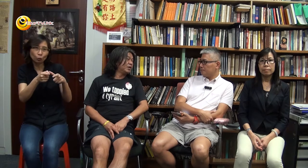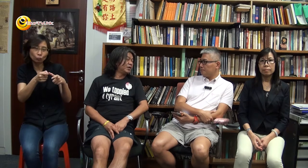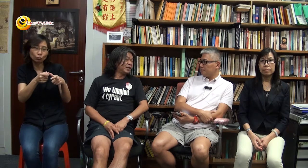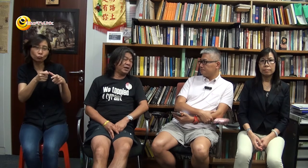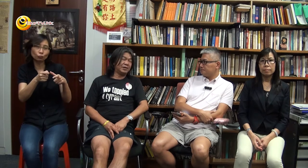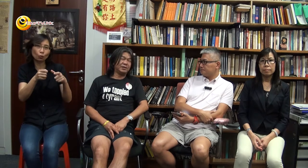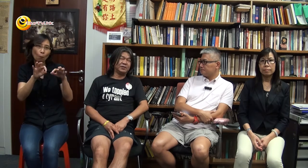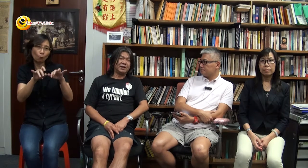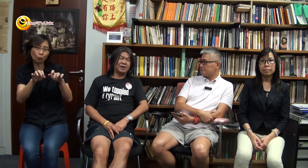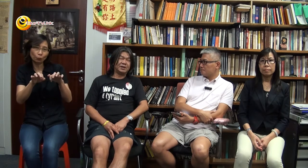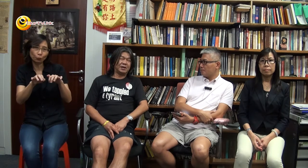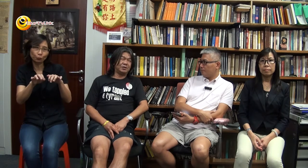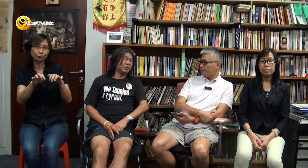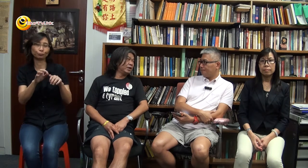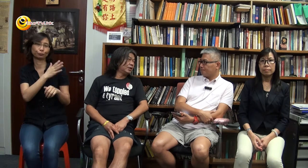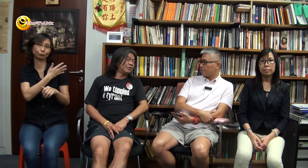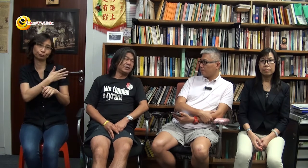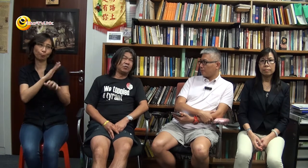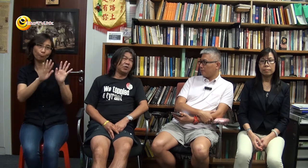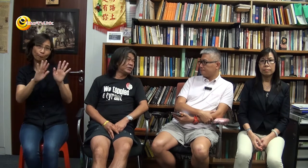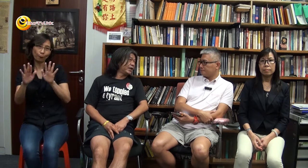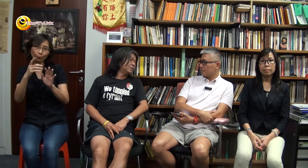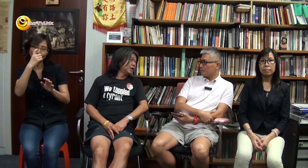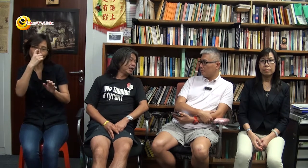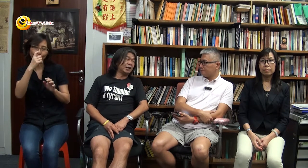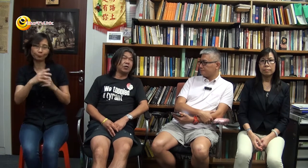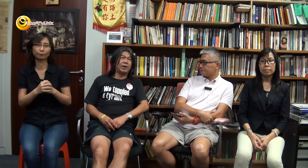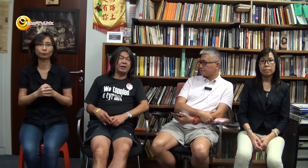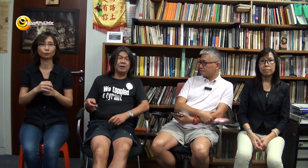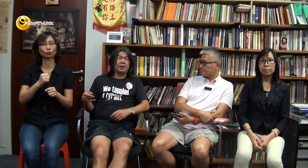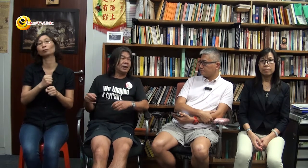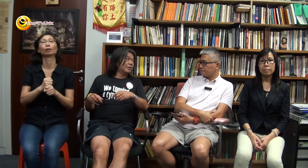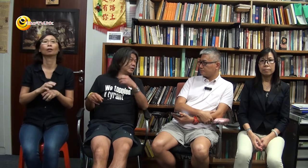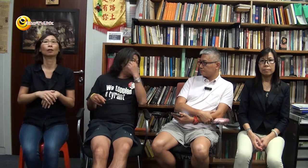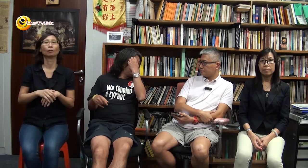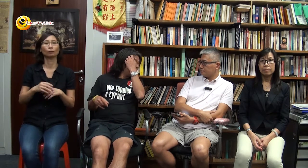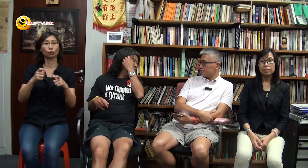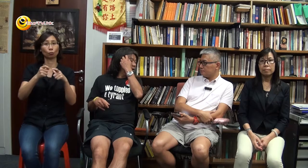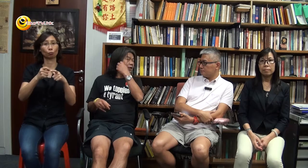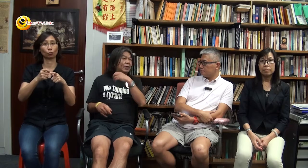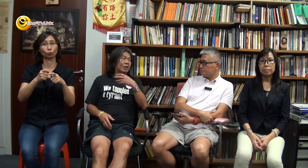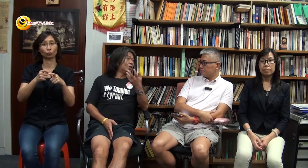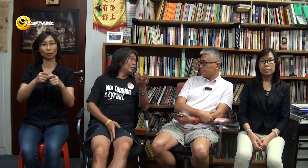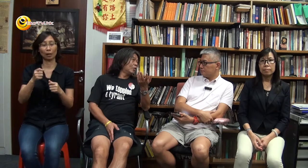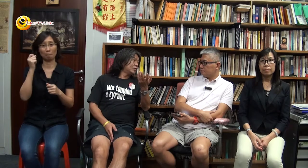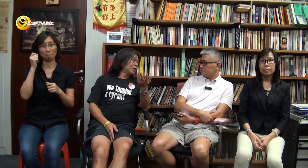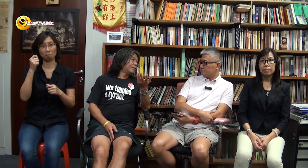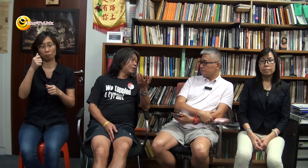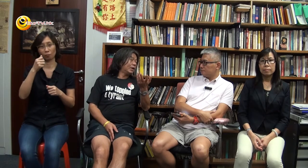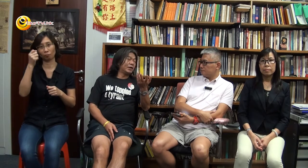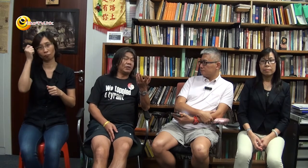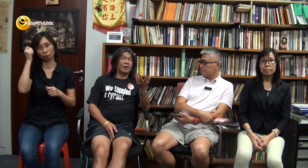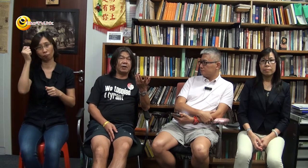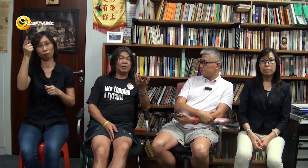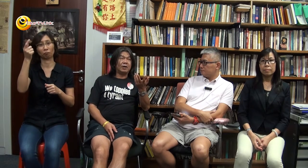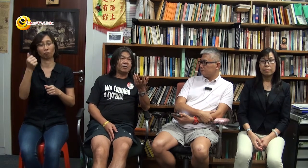為佢即係做嘢咯。因為公務員好精啊嘛。其實鄧國威今次走咧。他走了沒得做，因為他